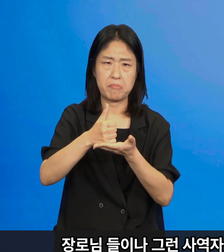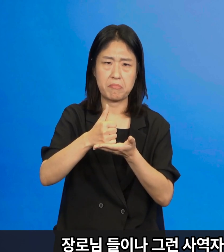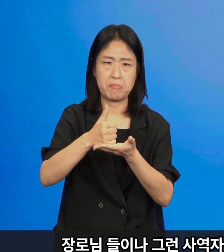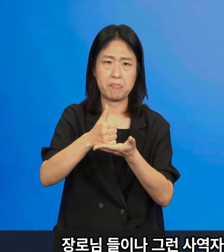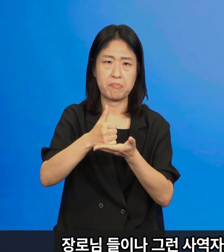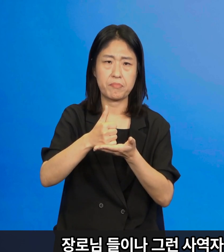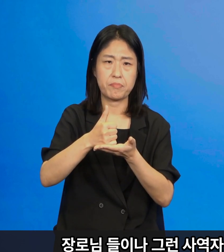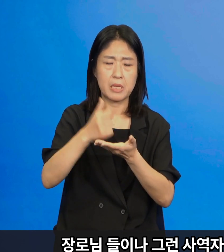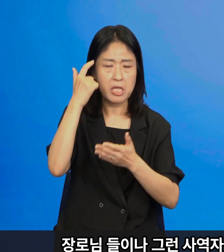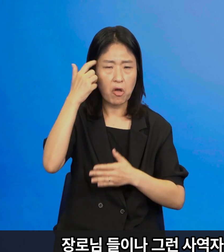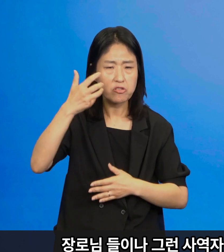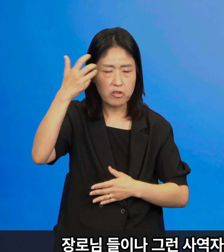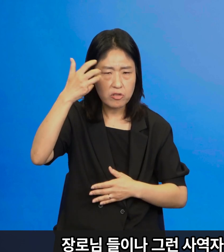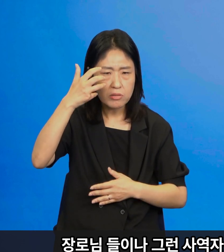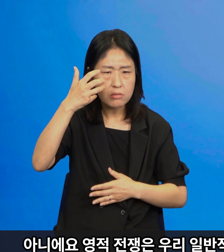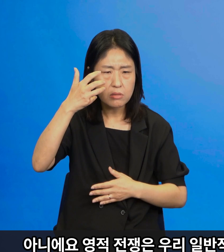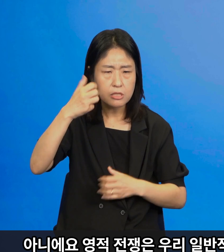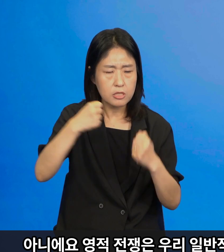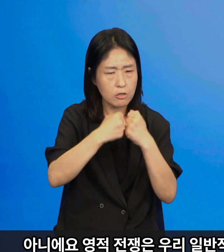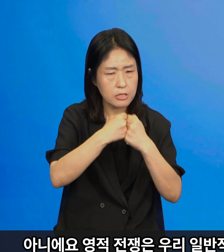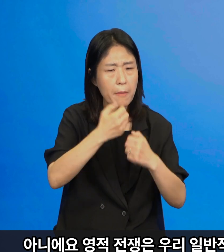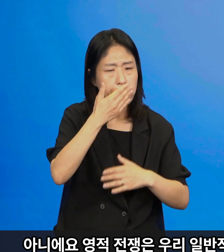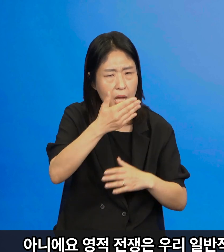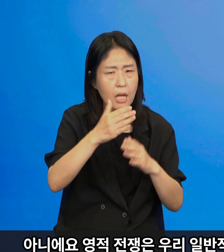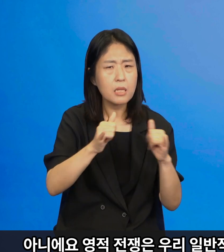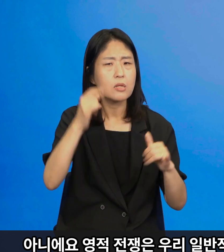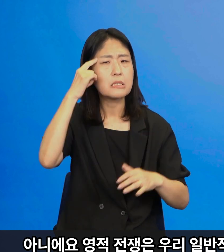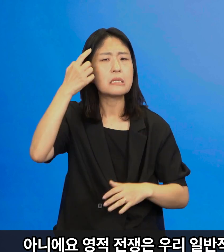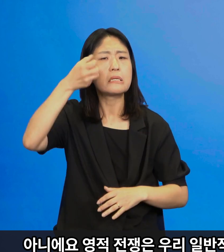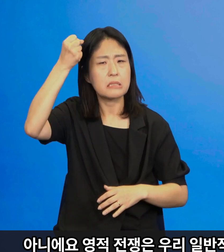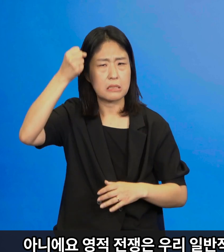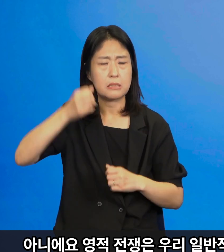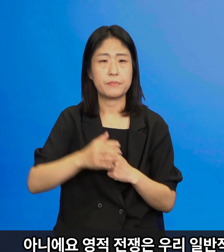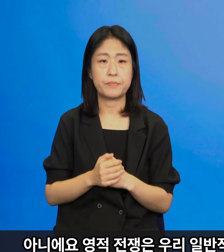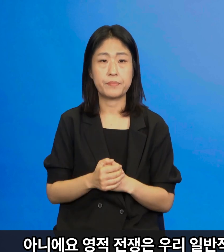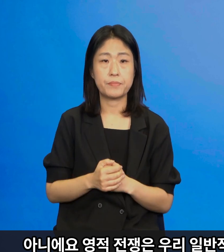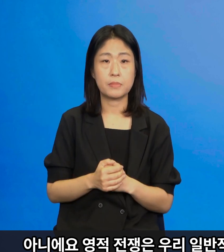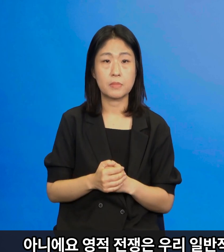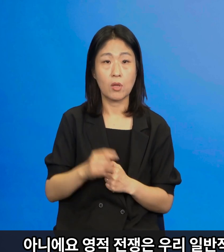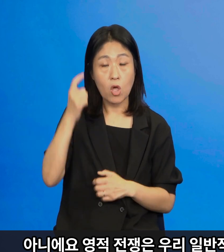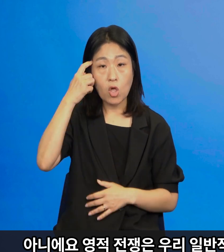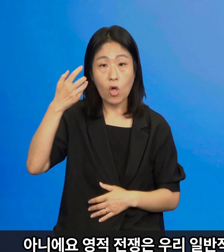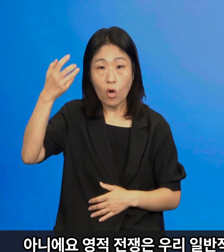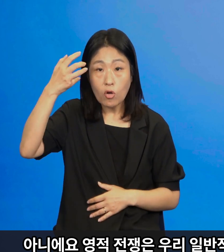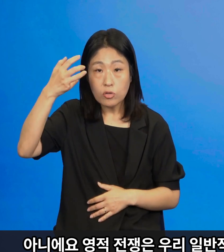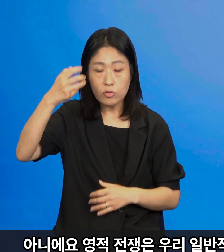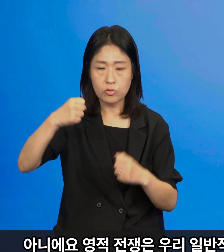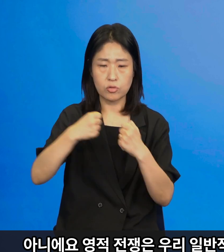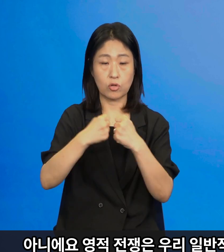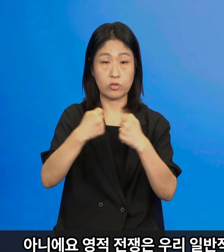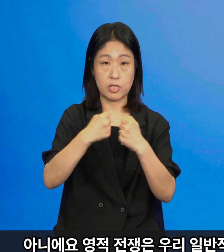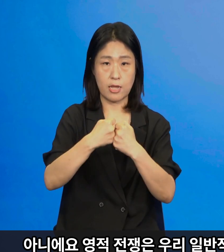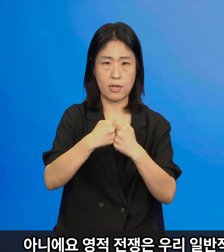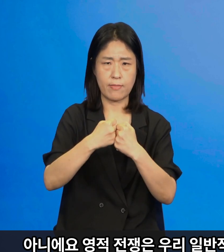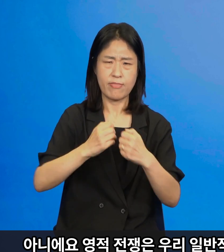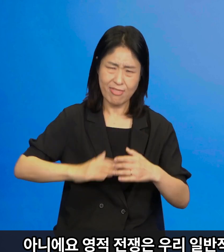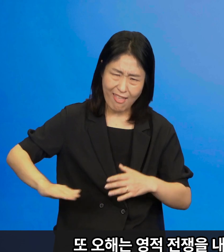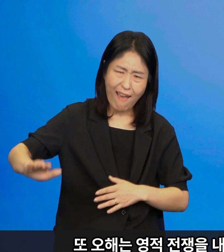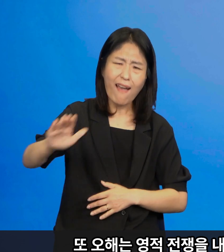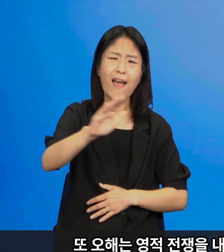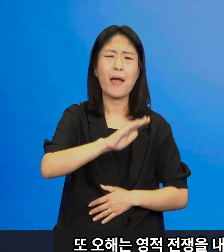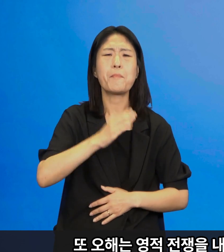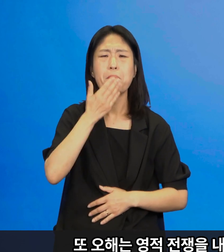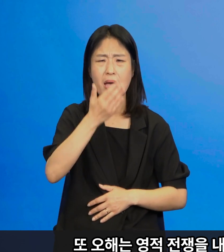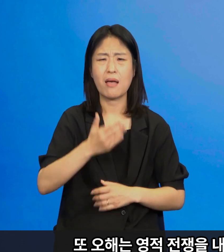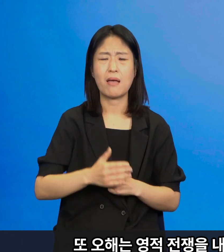사역자들이 영적 전쟁 한다고 생각해요. 아니에요. 영적 전쟁은 우리 일반적인 모든 성도님들이 다 하시는 거예요.